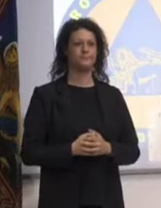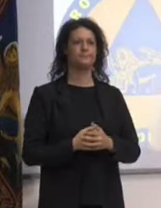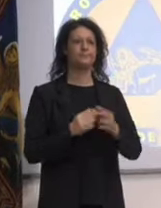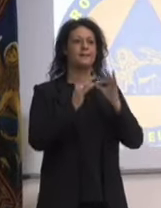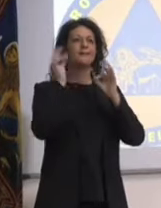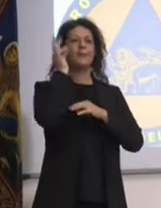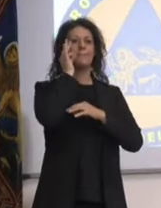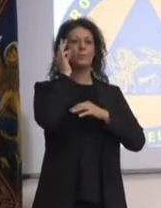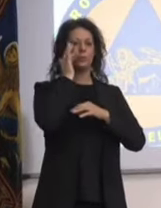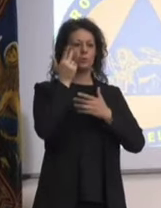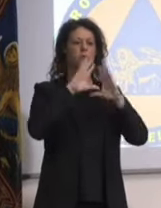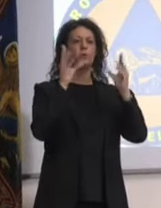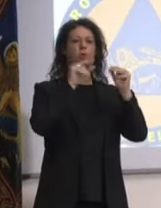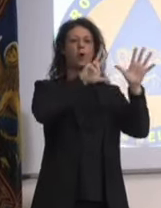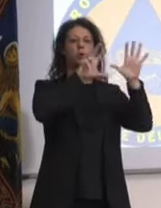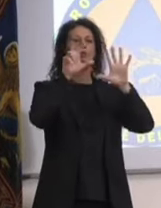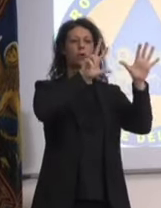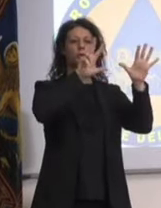Totale tamponi sono